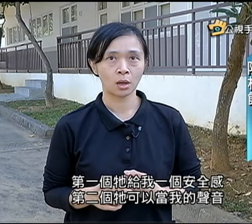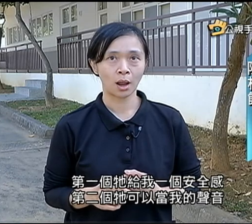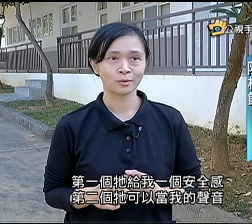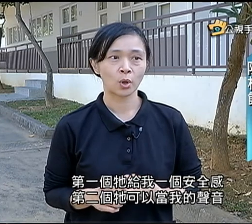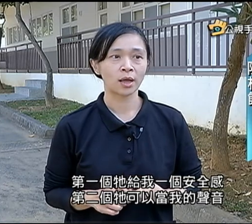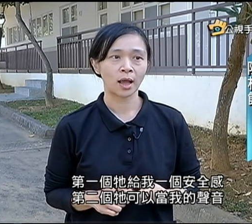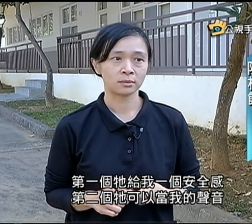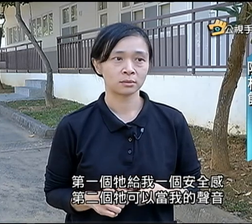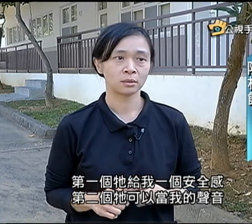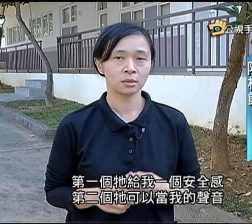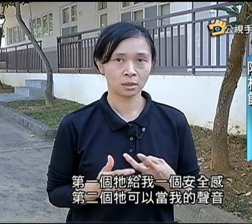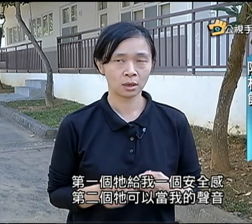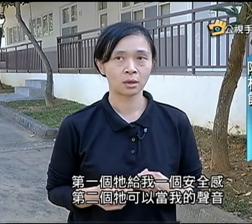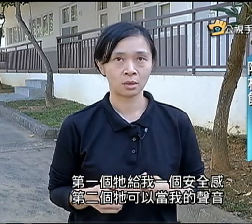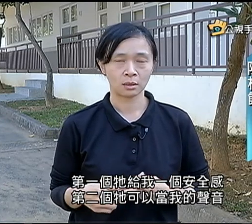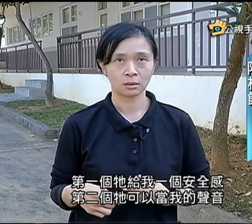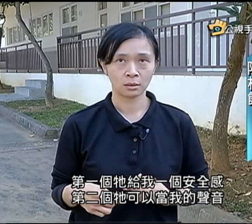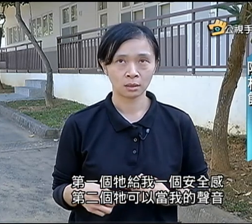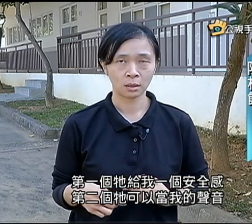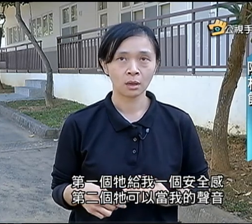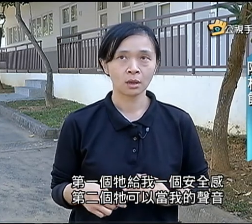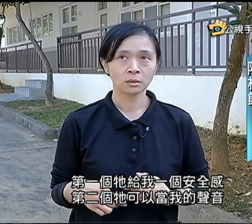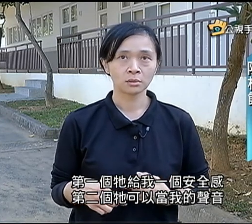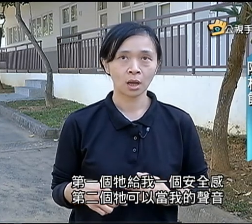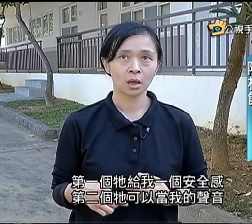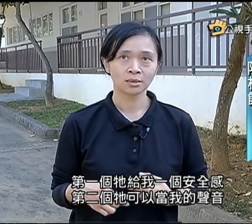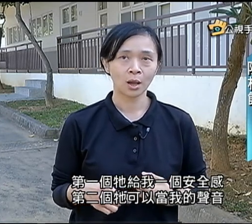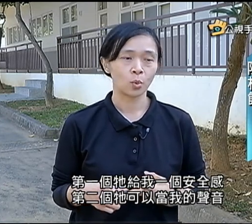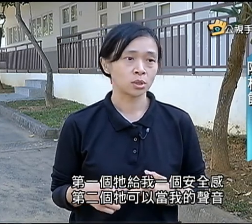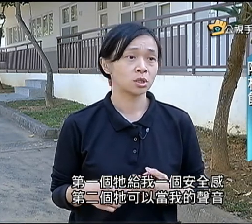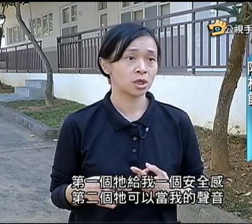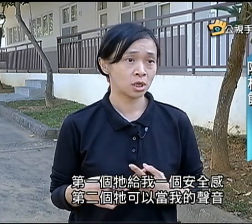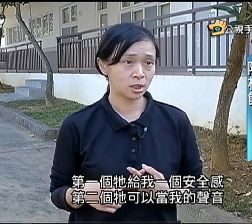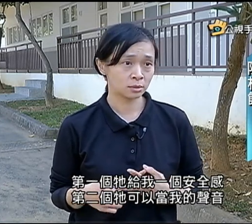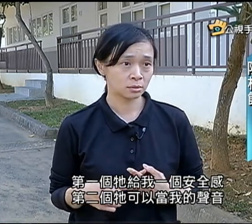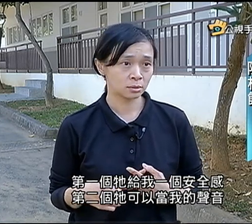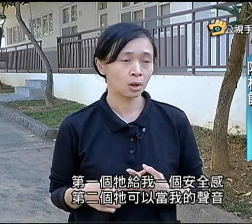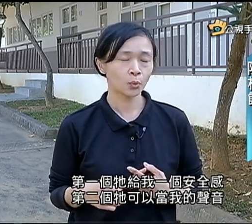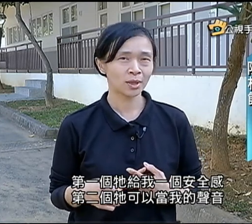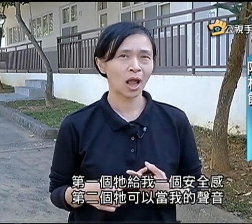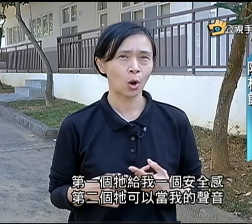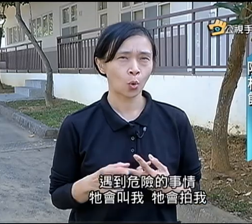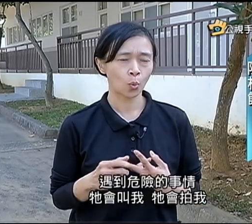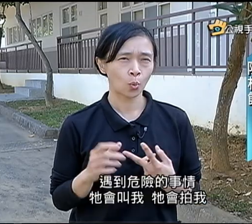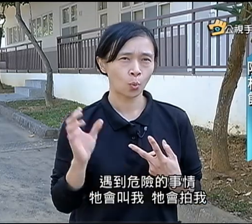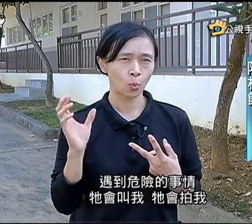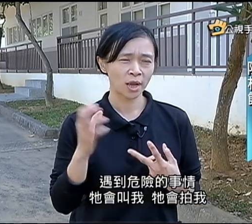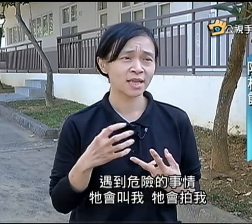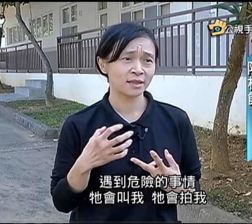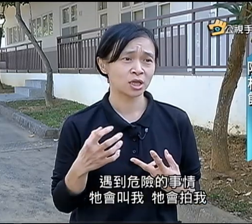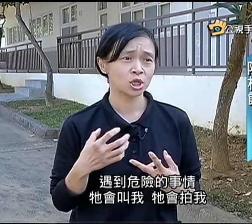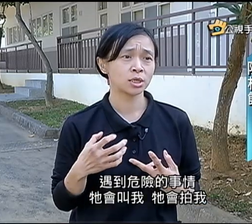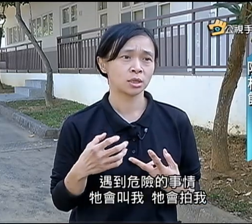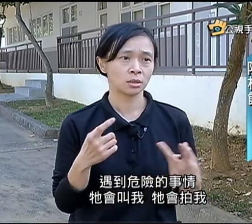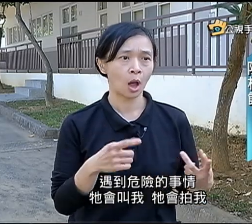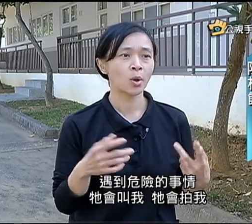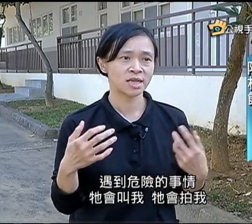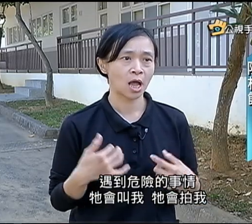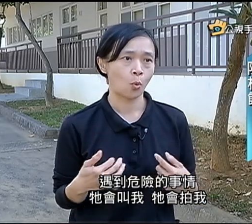安全感；第二个，他可以当我的声音，遇到危险的事情，他会叫我，